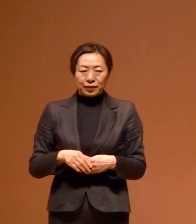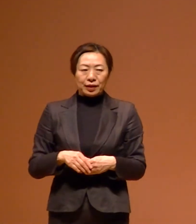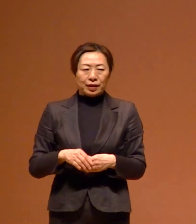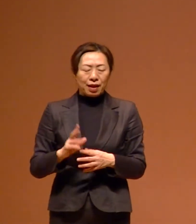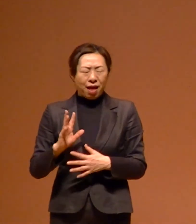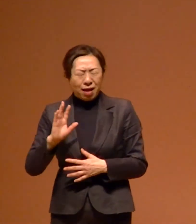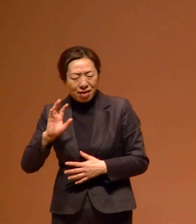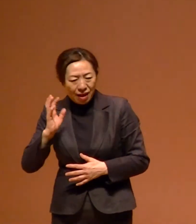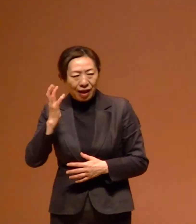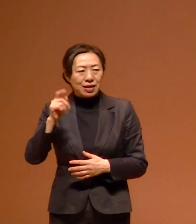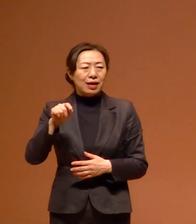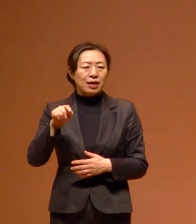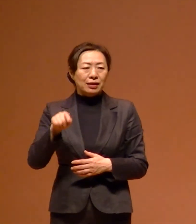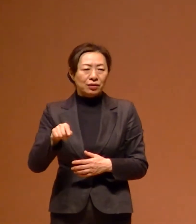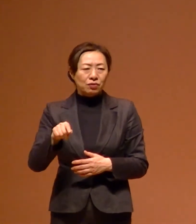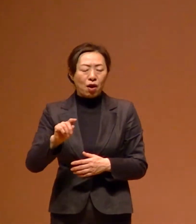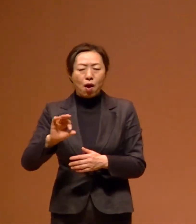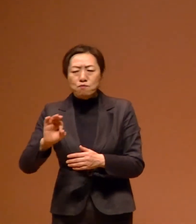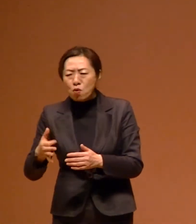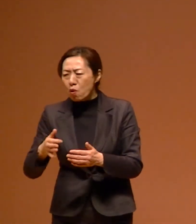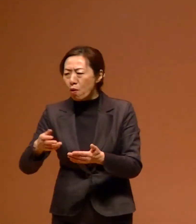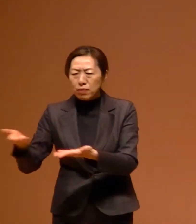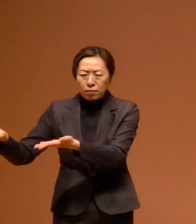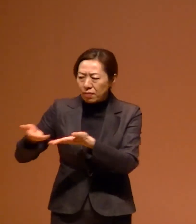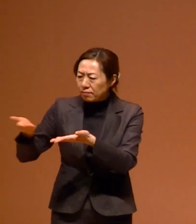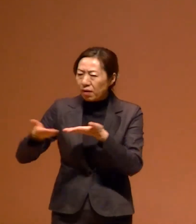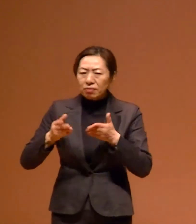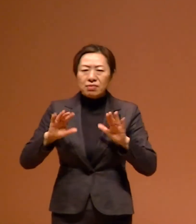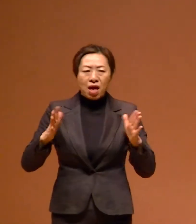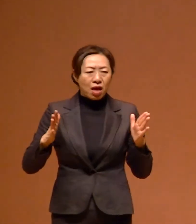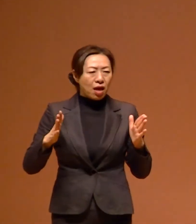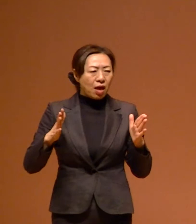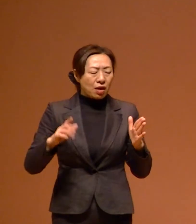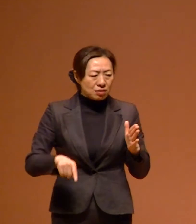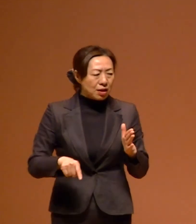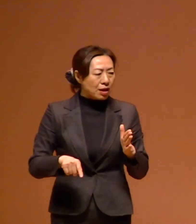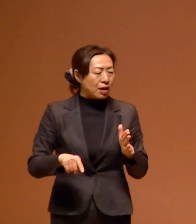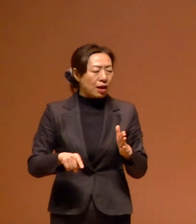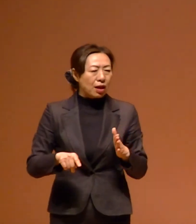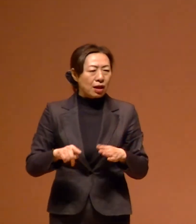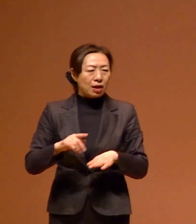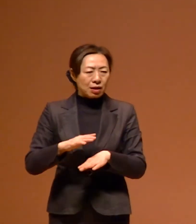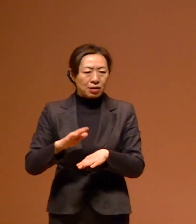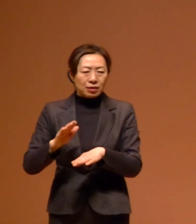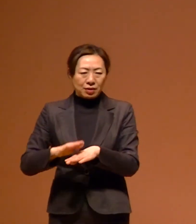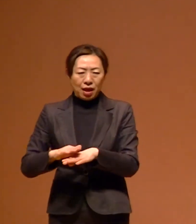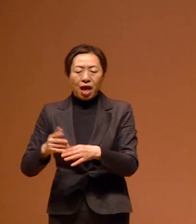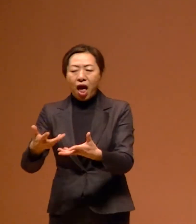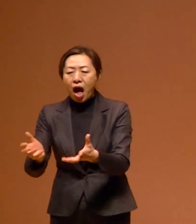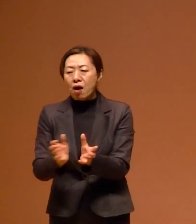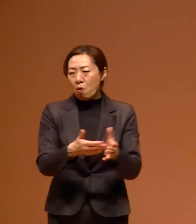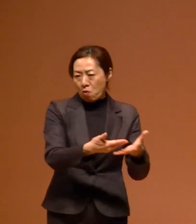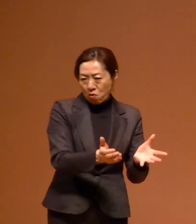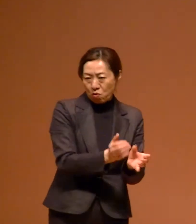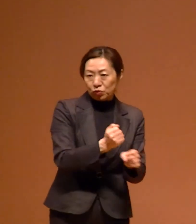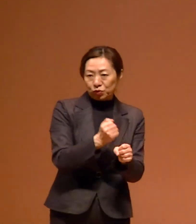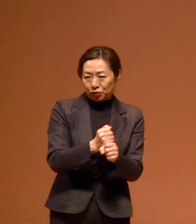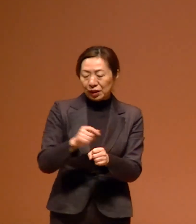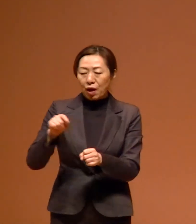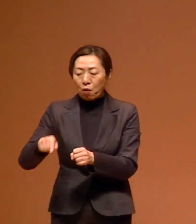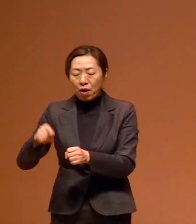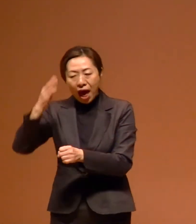なかなか物資が来ない。で、どうするかというと、班を分けて、油班、それから水班、薪